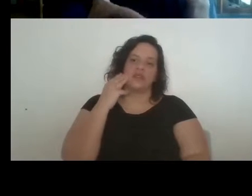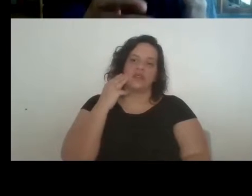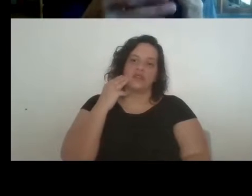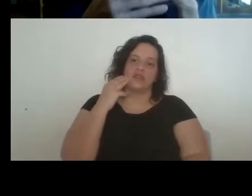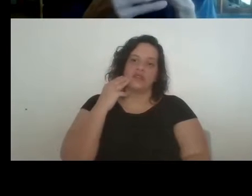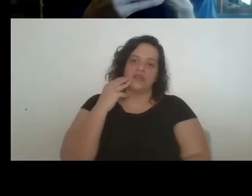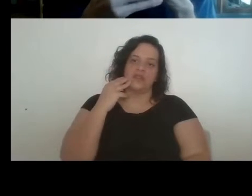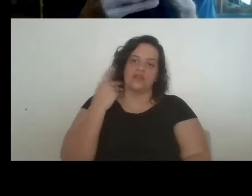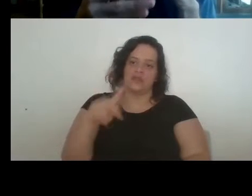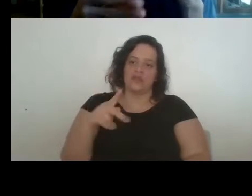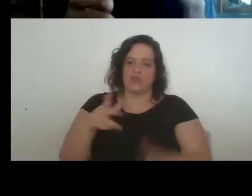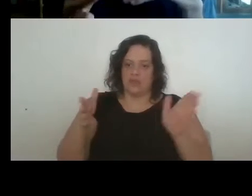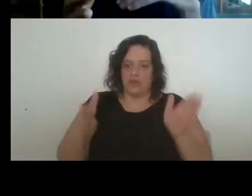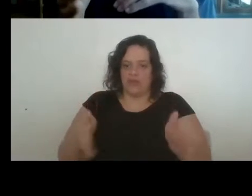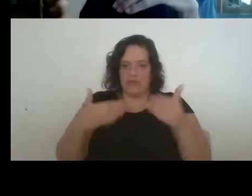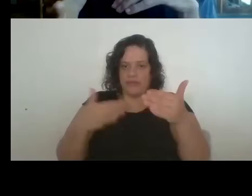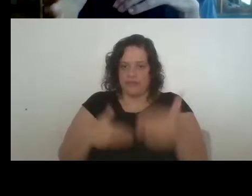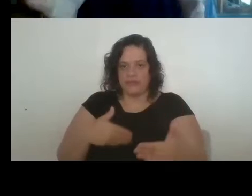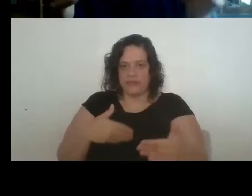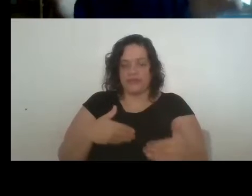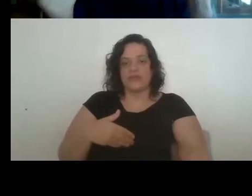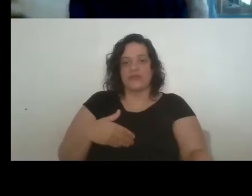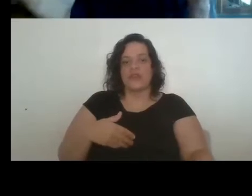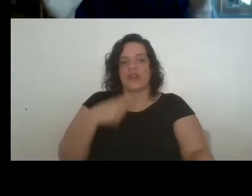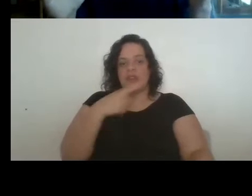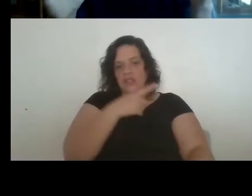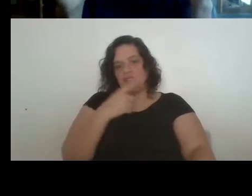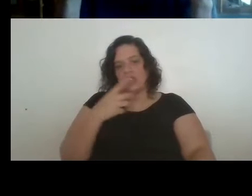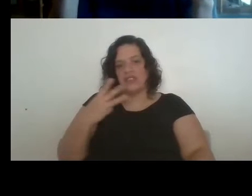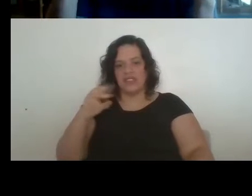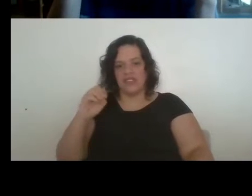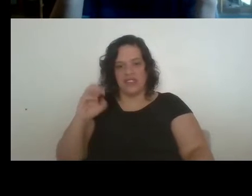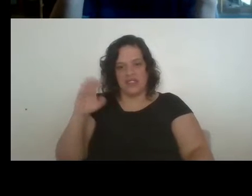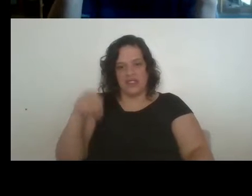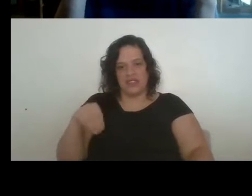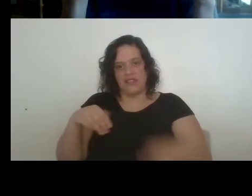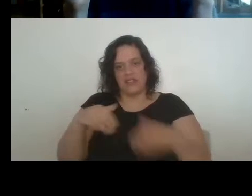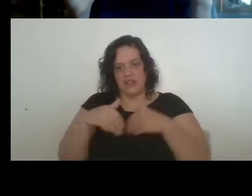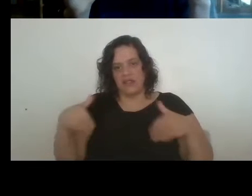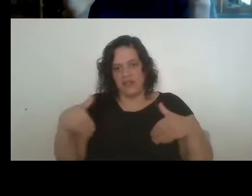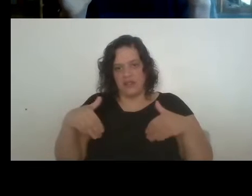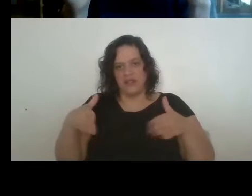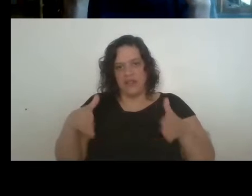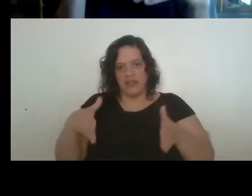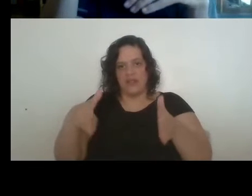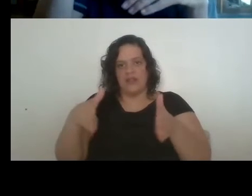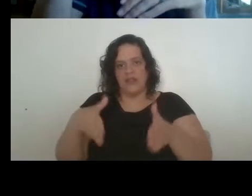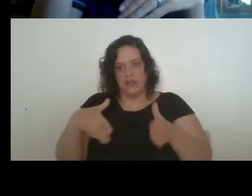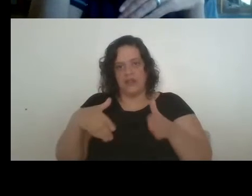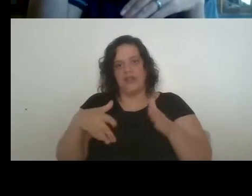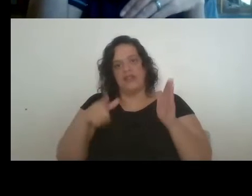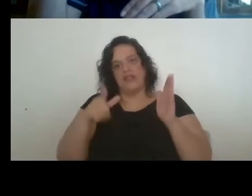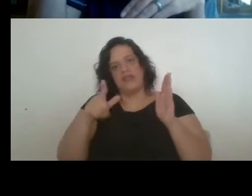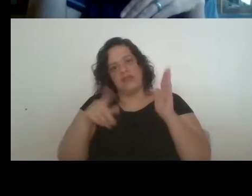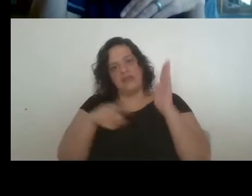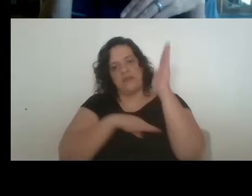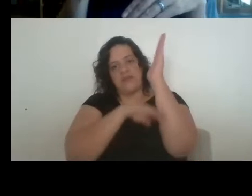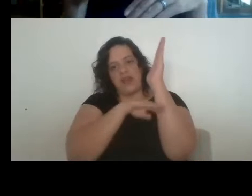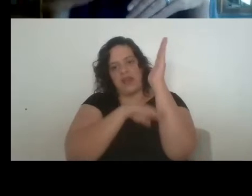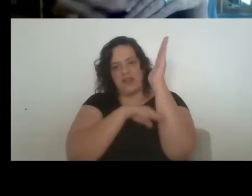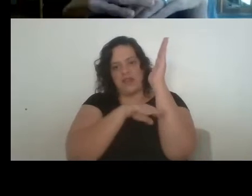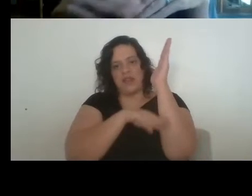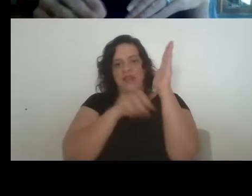buraco. Então, aqui a gente está falando de um buraco de 30 centímetros, a gente está falando de medir dos 15 ao 14. Se o seu buraco tiver